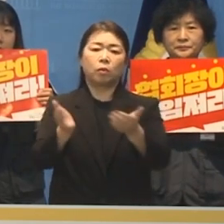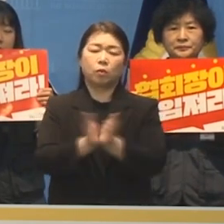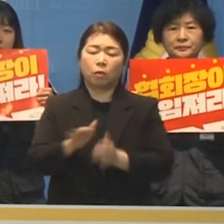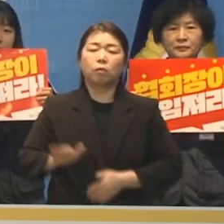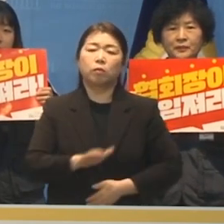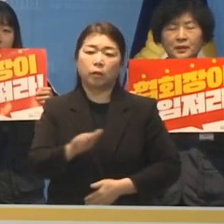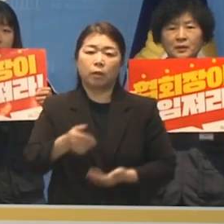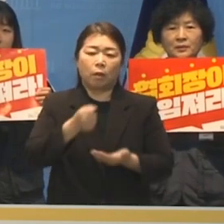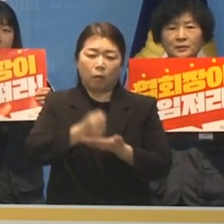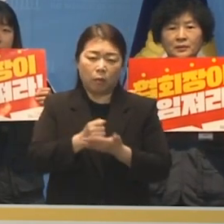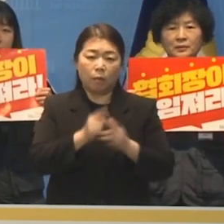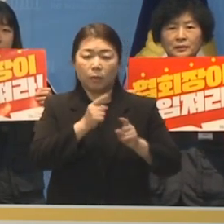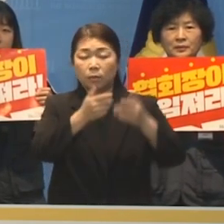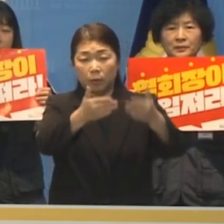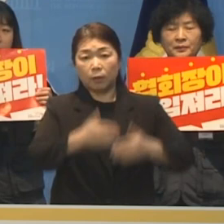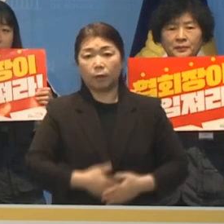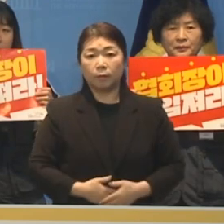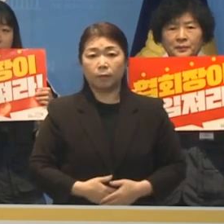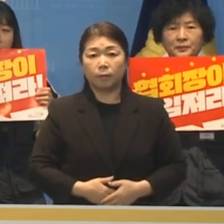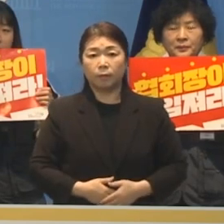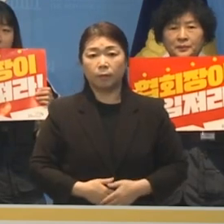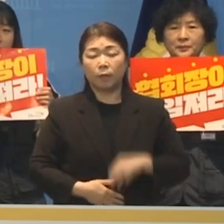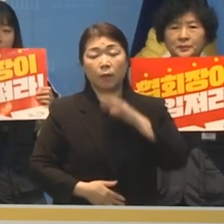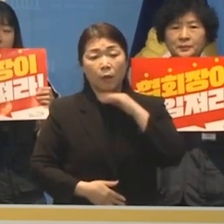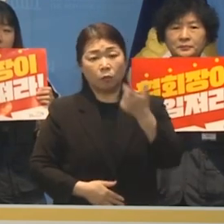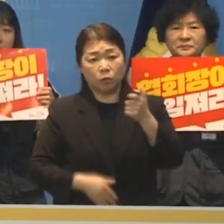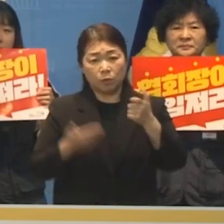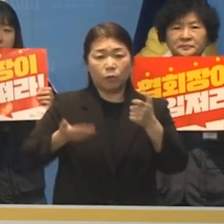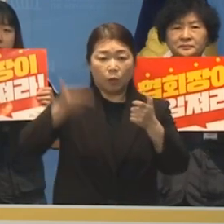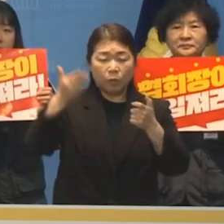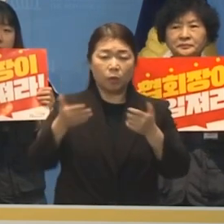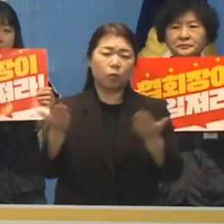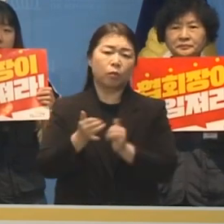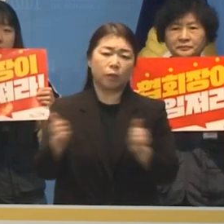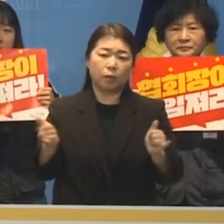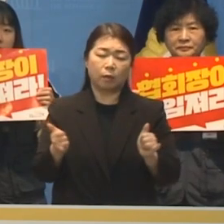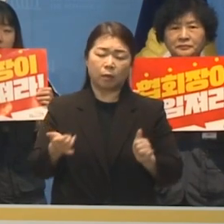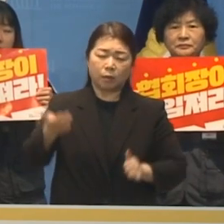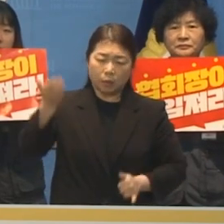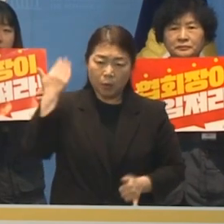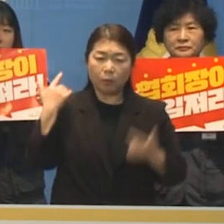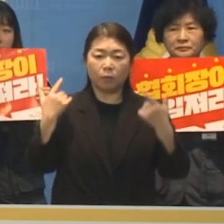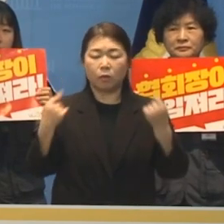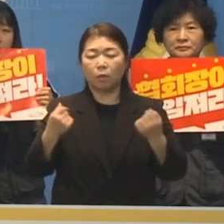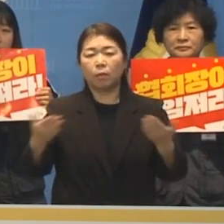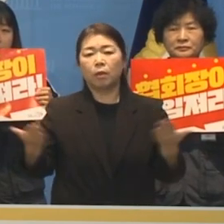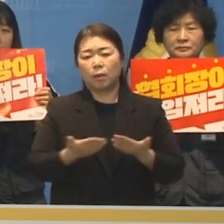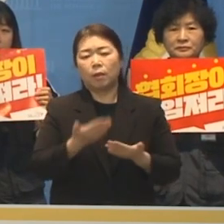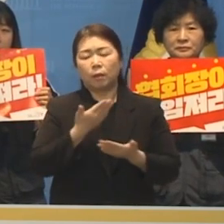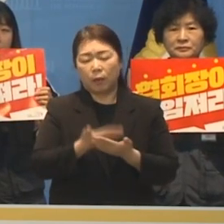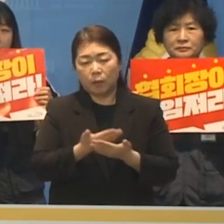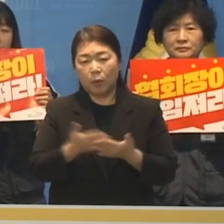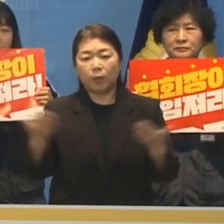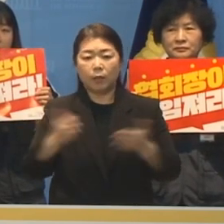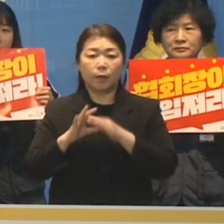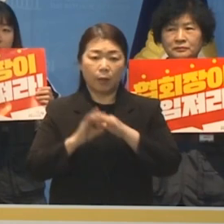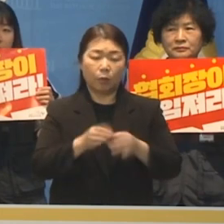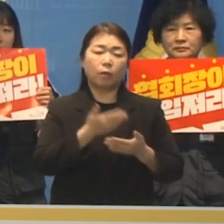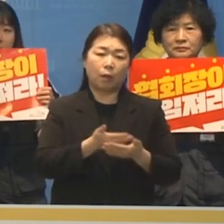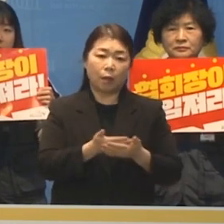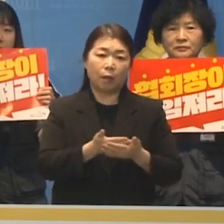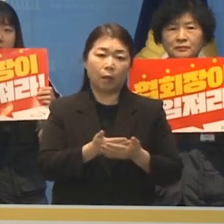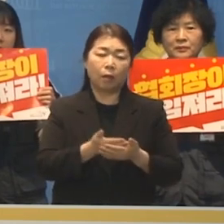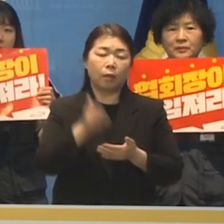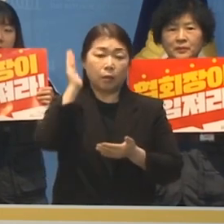호소드립니다. 60대 고령의 노동자들이 그저 전처럼 일만 하게 해달라는 이 절박한 요구에 관심을